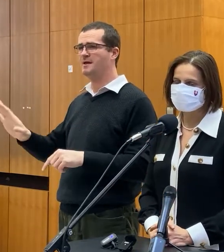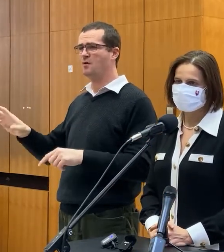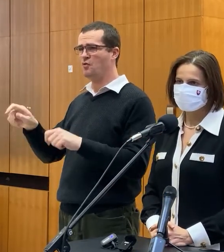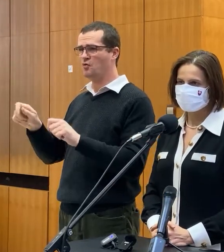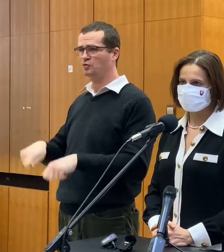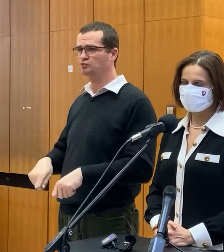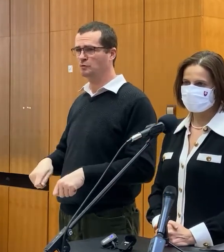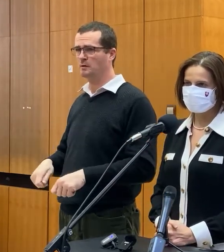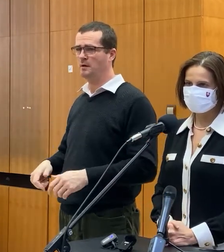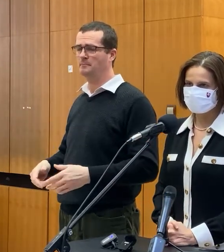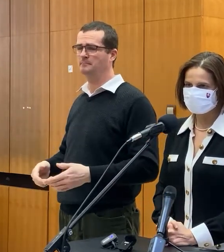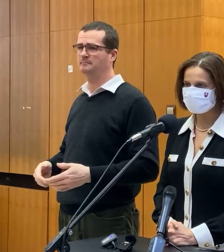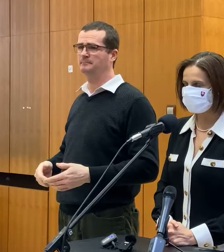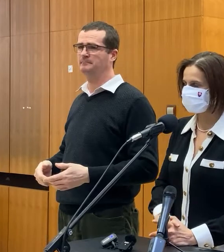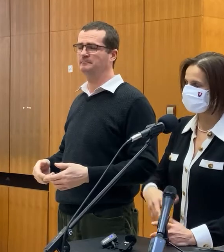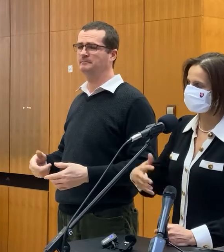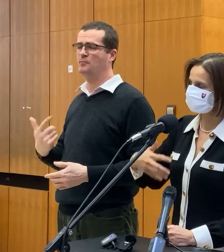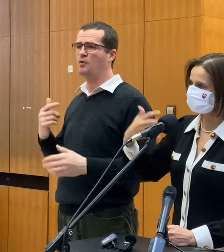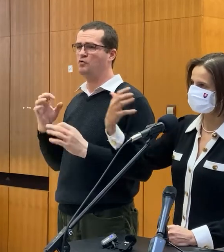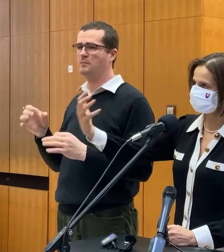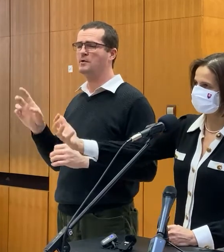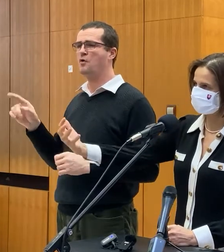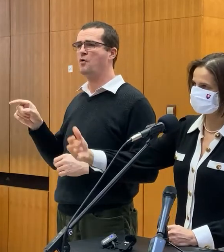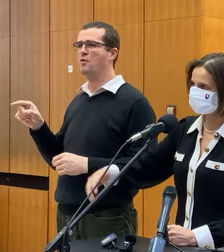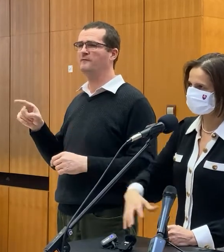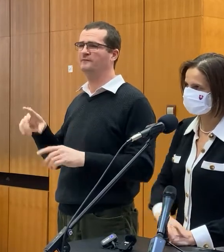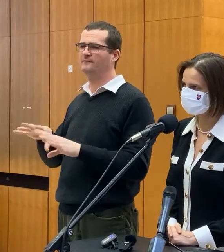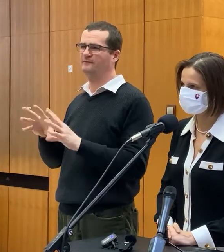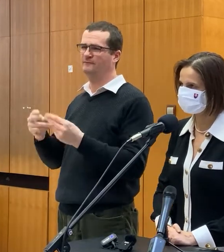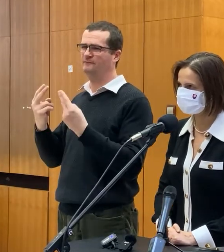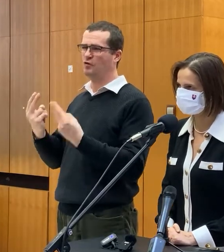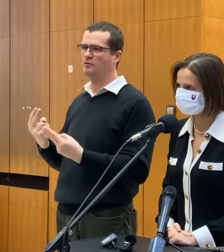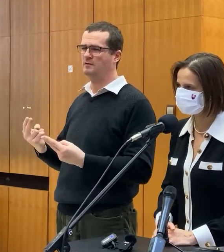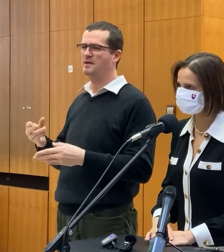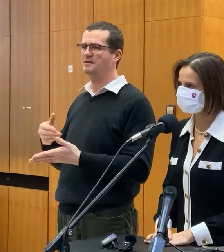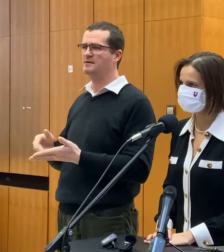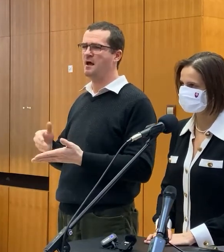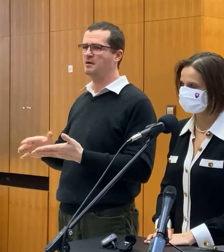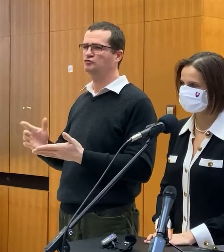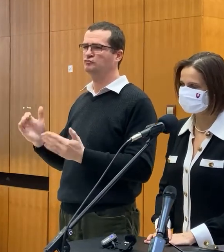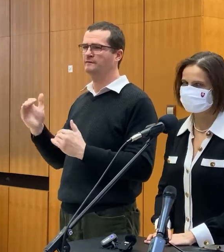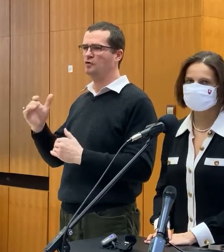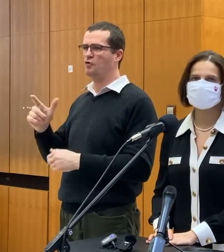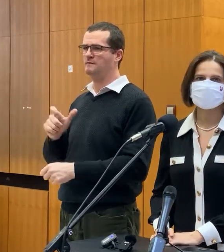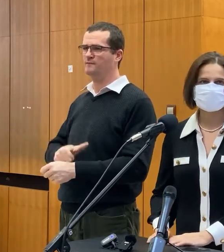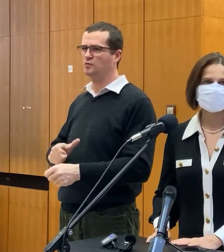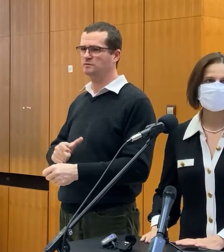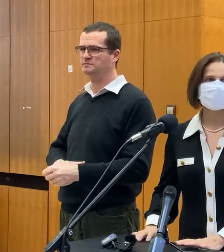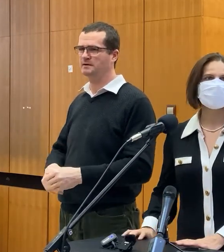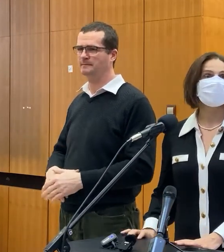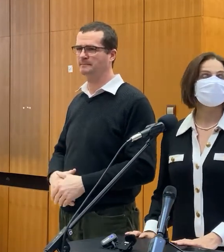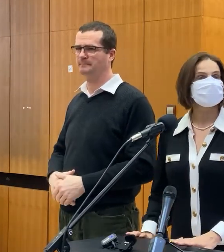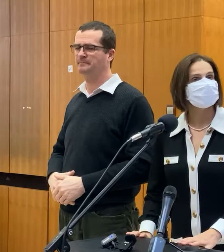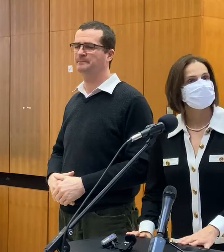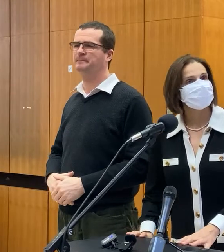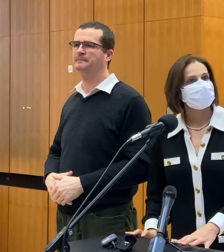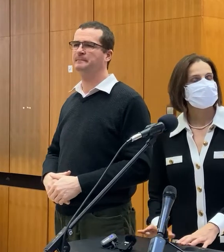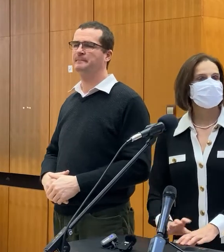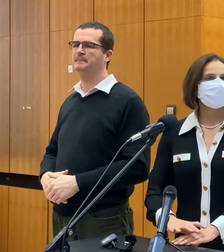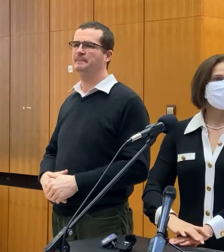rozhodnutia, že bolo dobré, keby to vyhodnotil v rámci ďalšieho výkonu svojej funkcie.